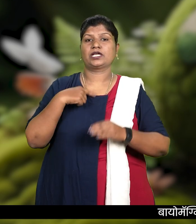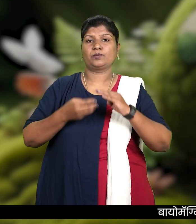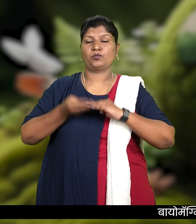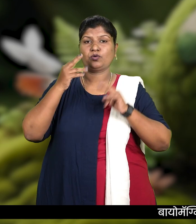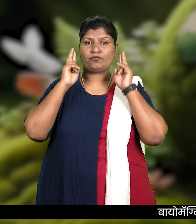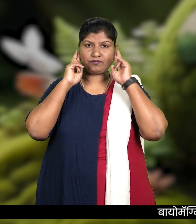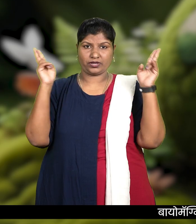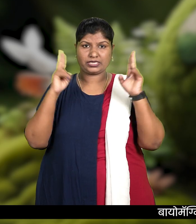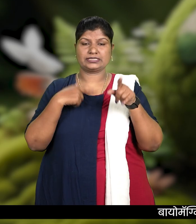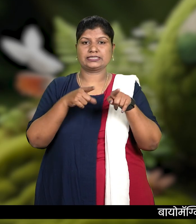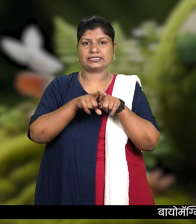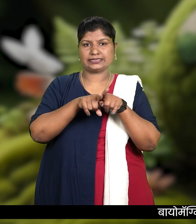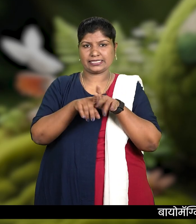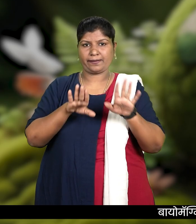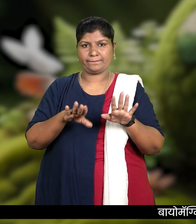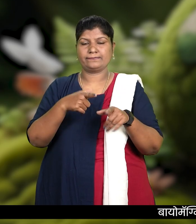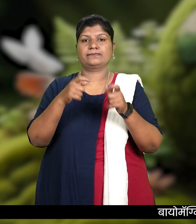बायोमॅग्निफिकेशनचे सर्वात परिचित उदाहरण म्हणजे अनेक